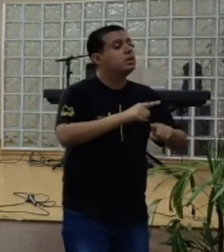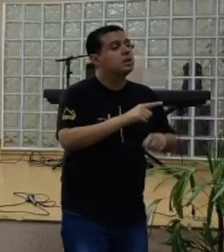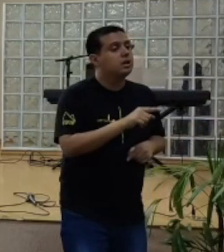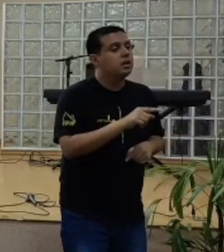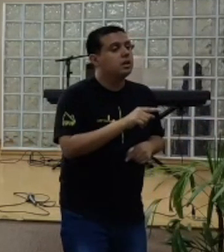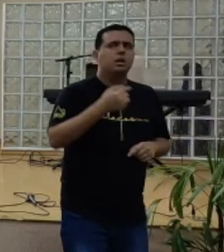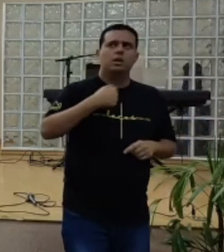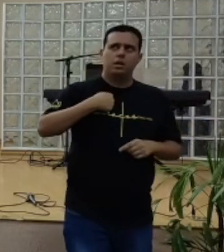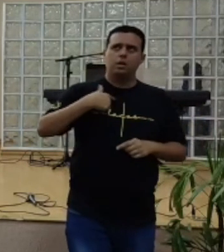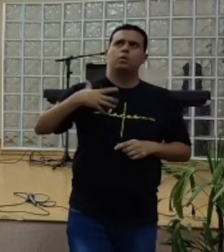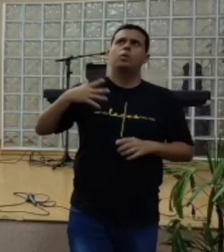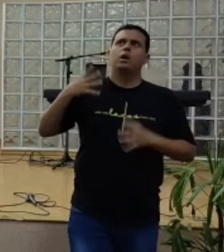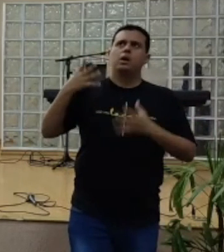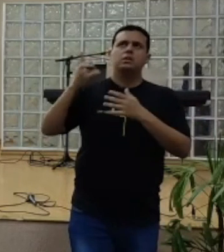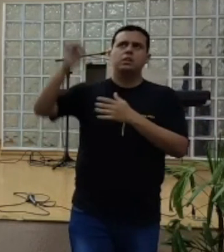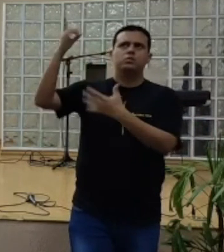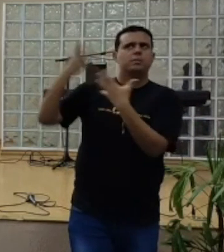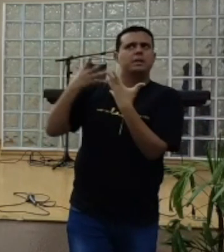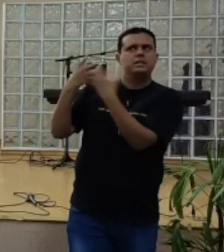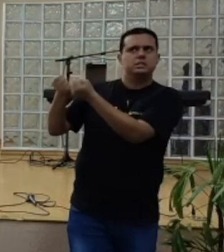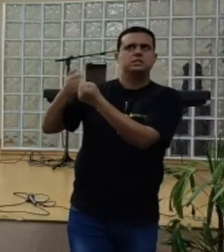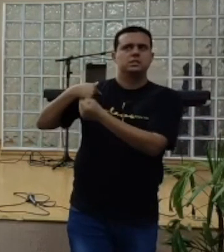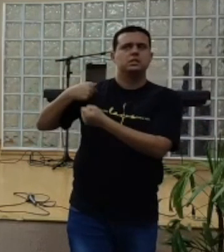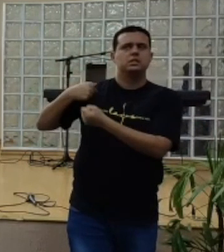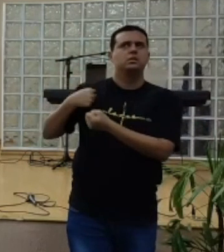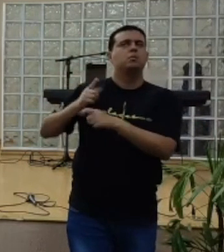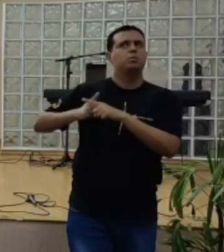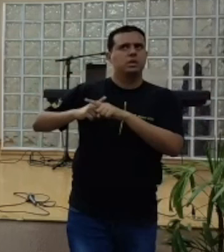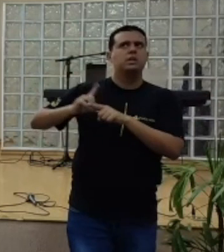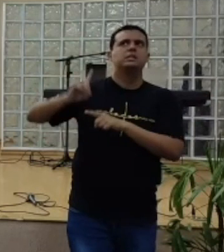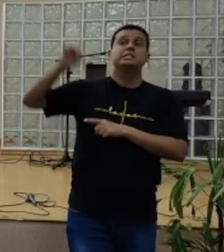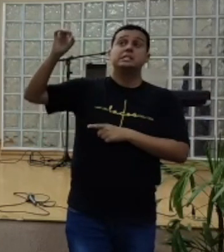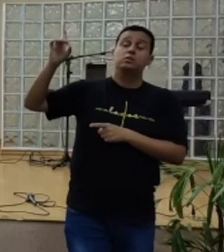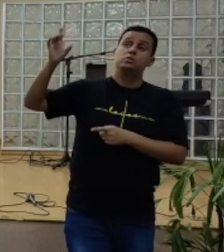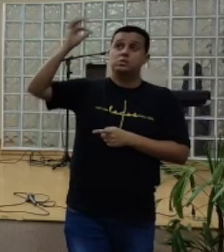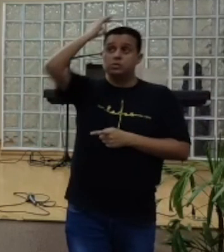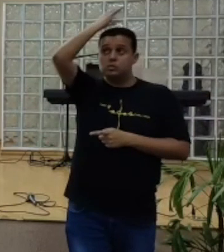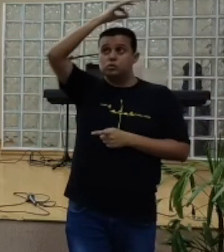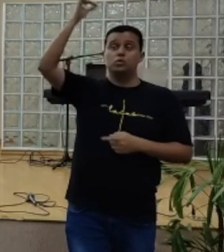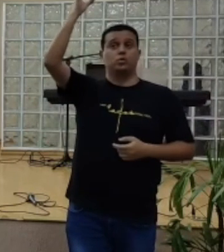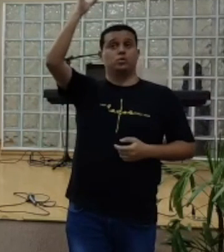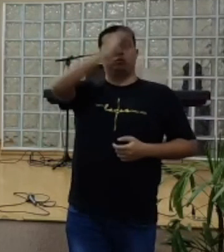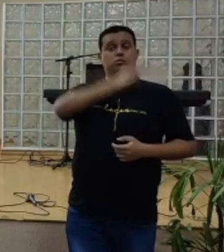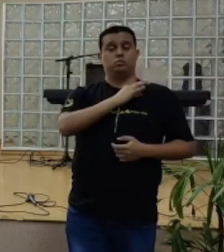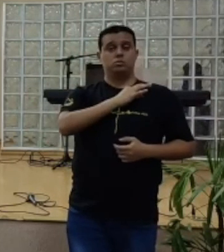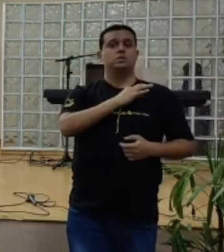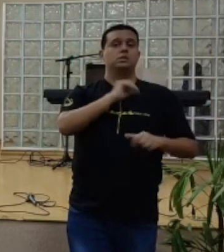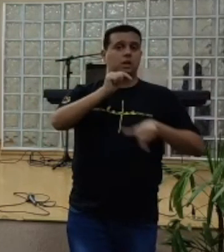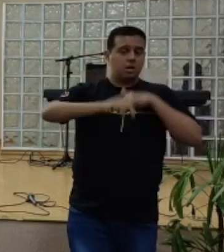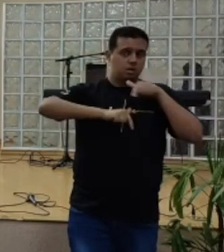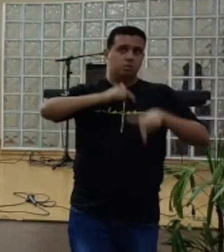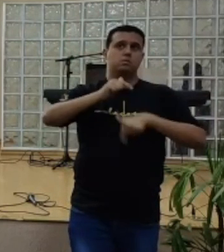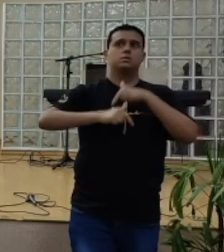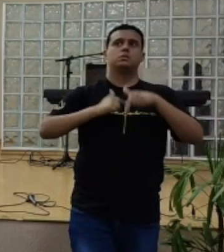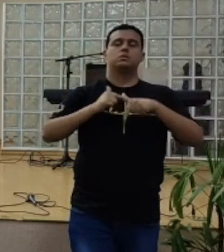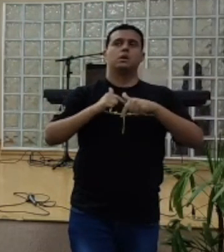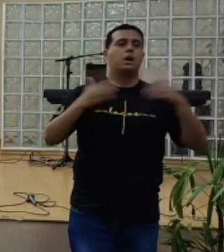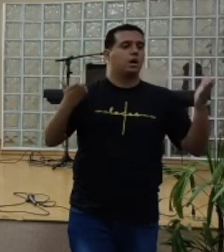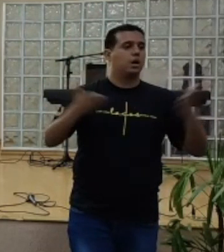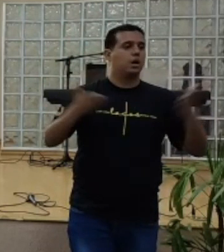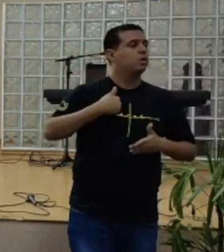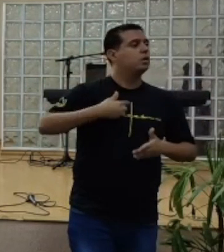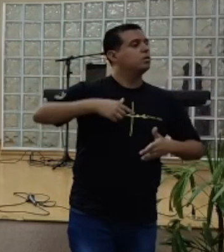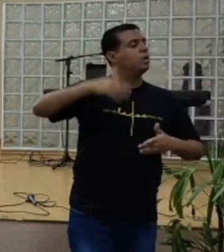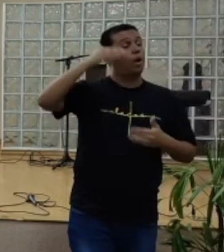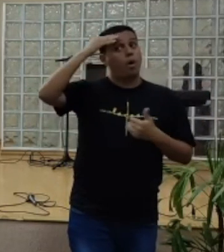essa obra no meu coração. Agora eu preciso aprender a viver em gratidão, honrando esse Deus que de